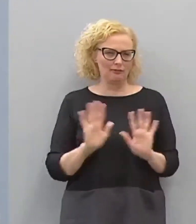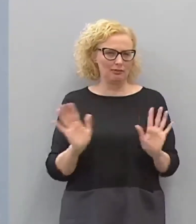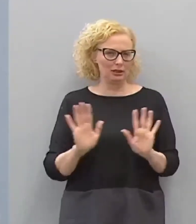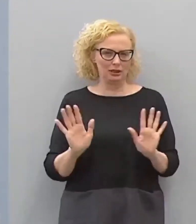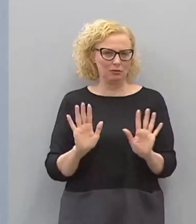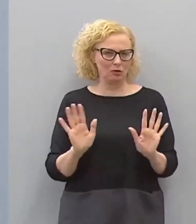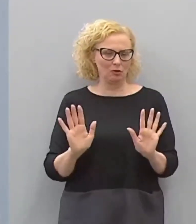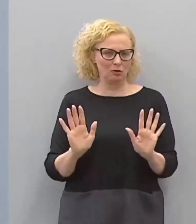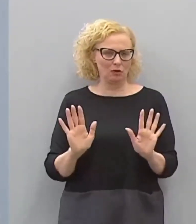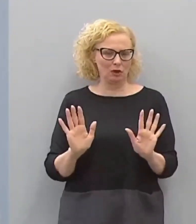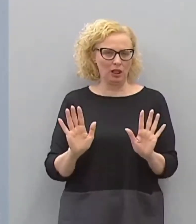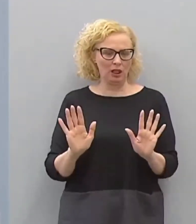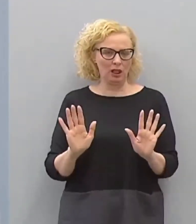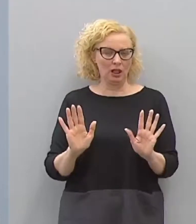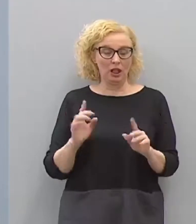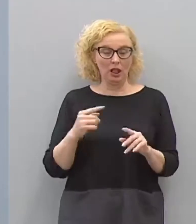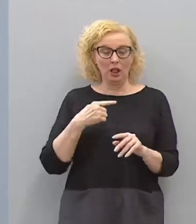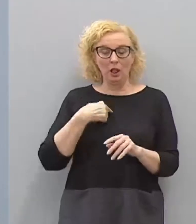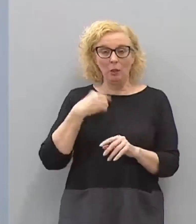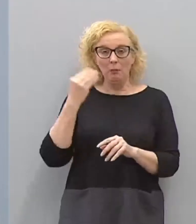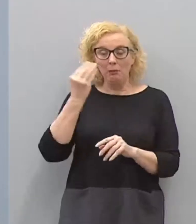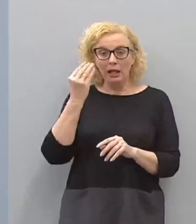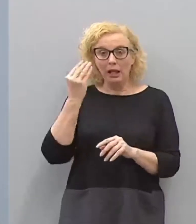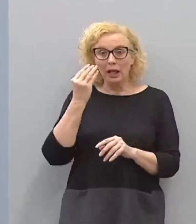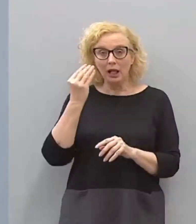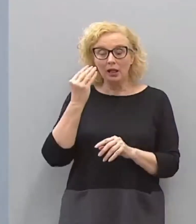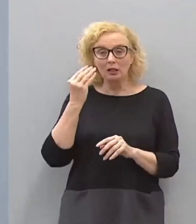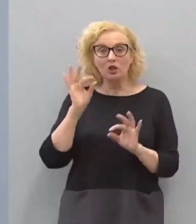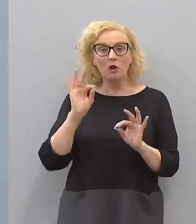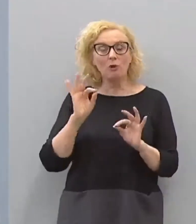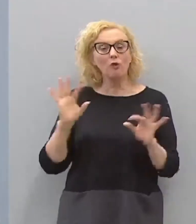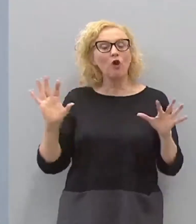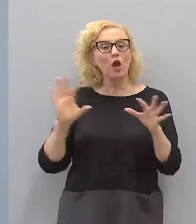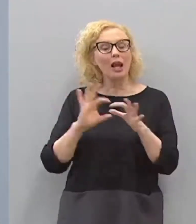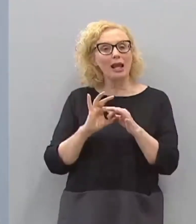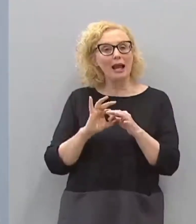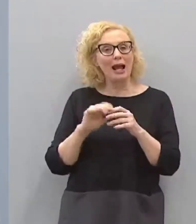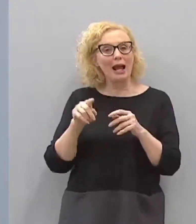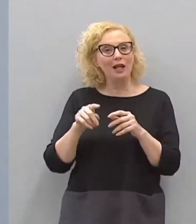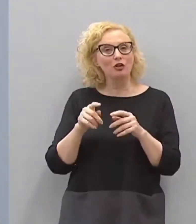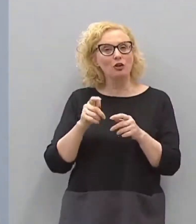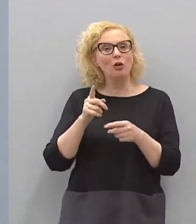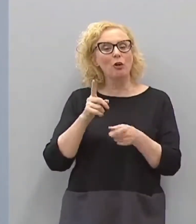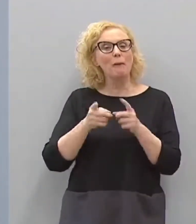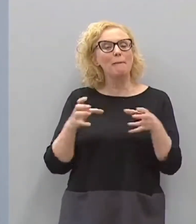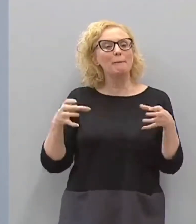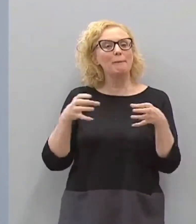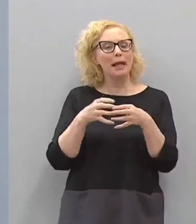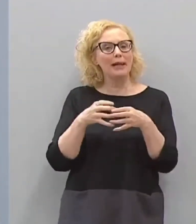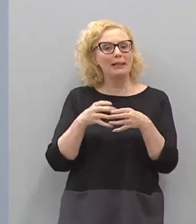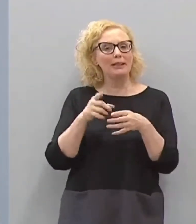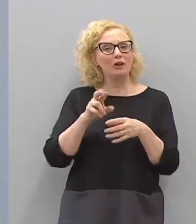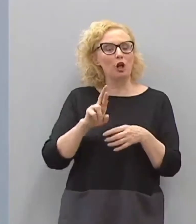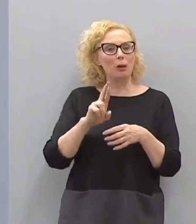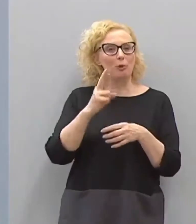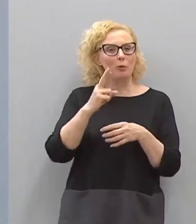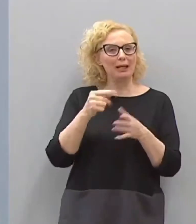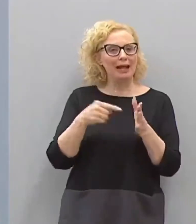non ritengo che riguarda i repubblicani in generale riguarda la figura di trump che chiaramente